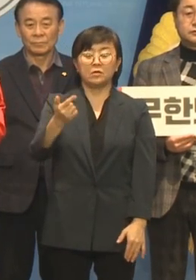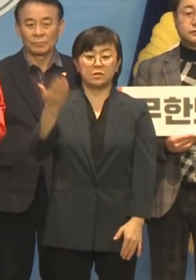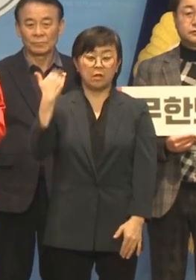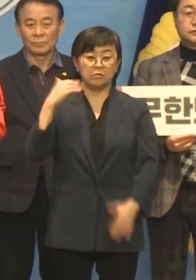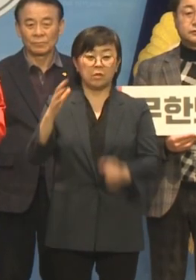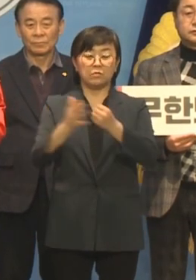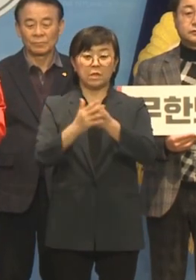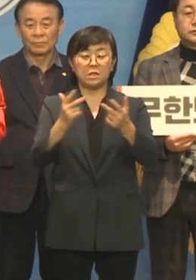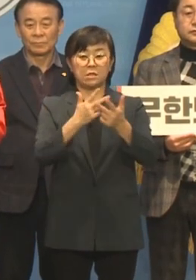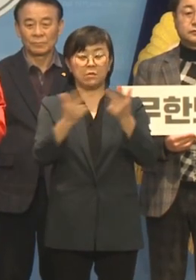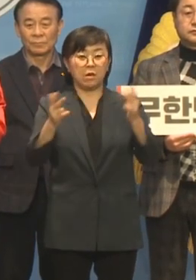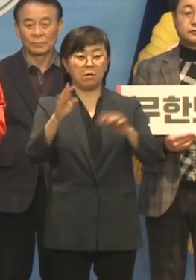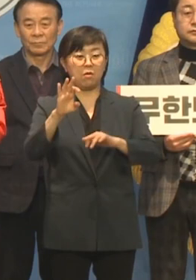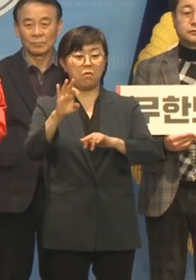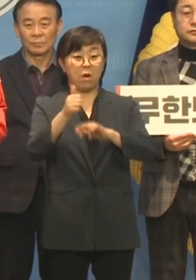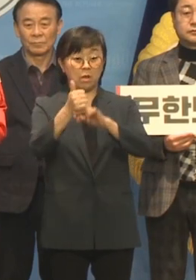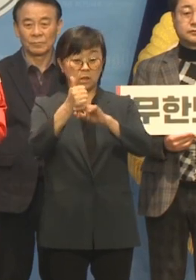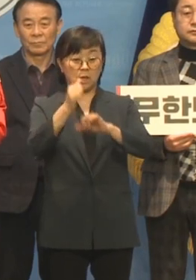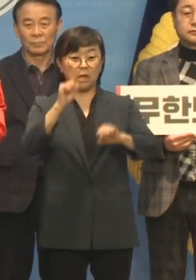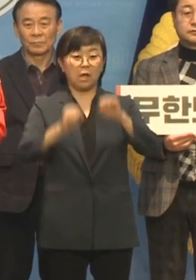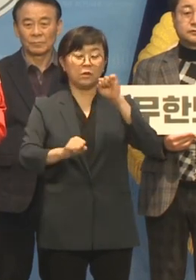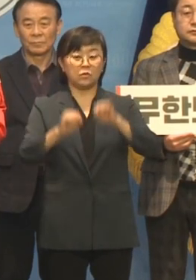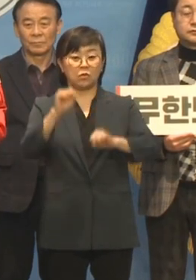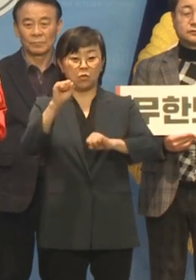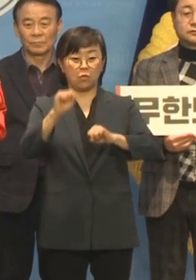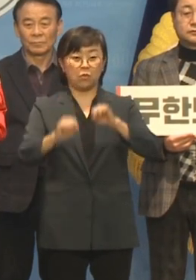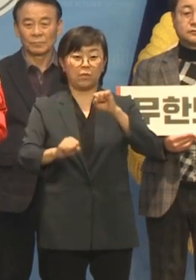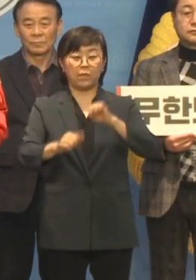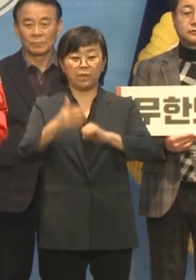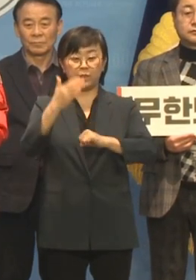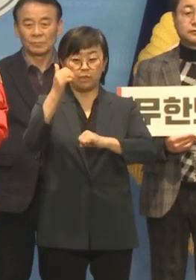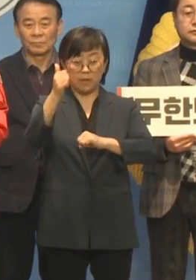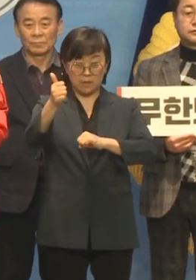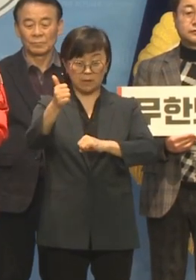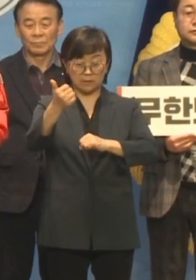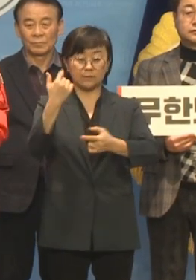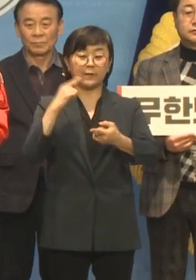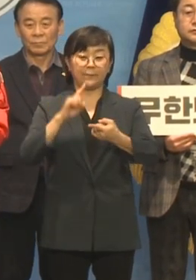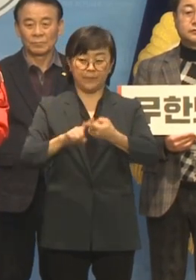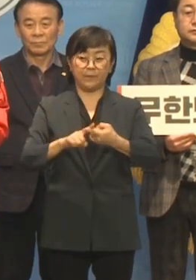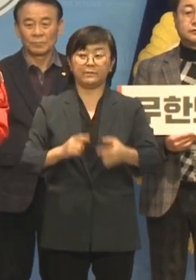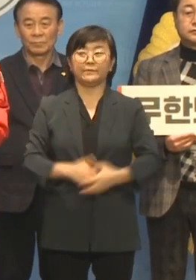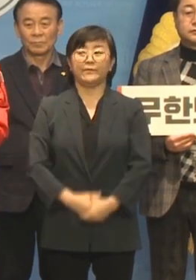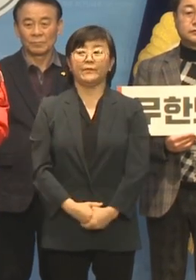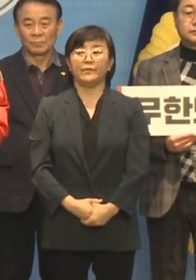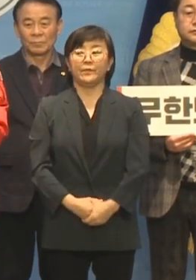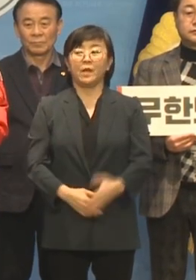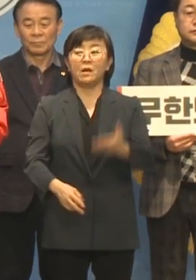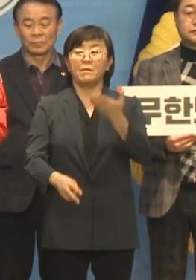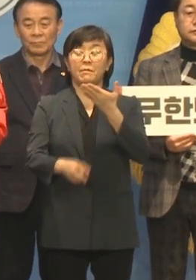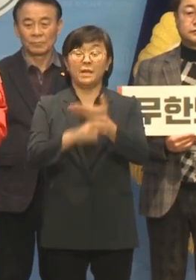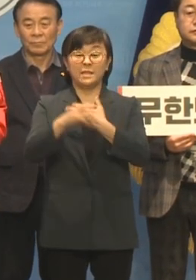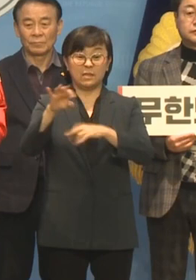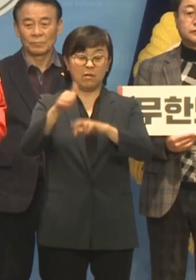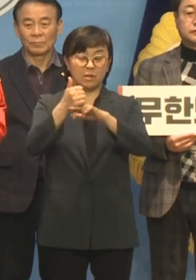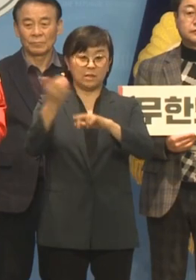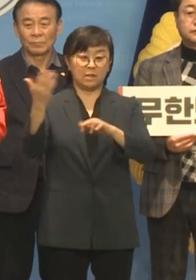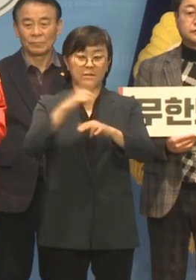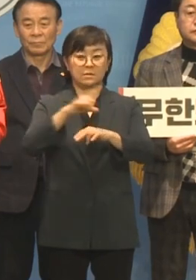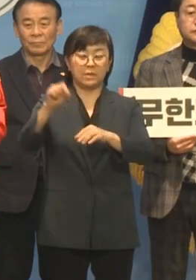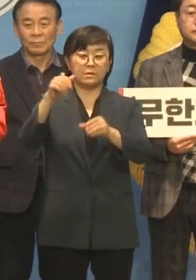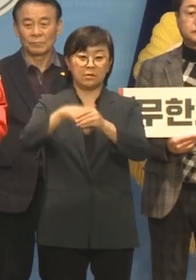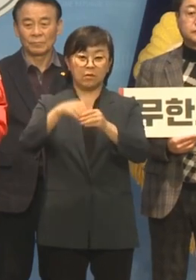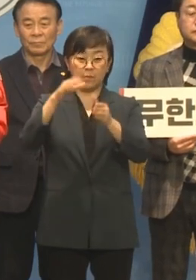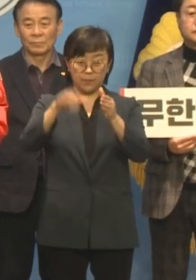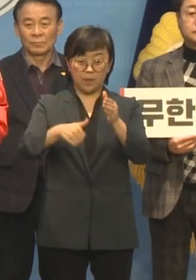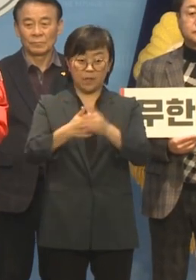말한 이재명 왕조의 행동대장다운 반칙입니다. 그 반칙왕은 지난